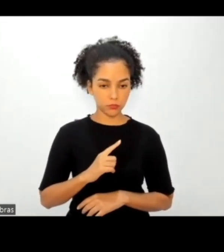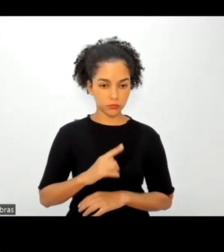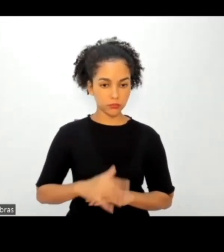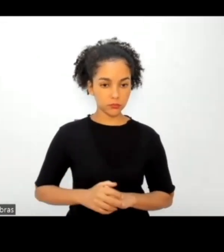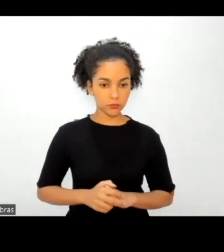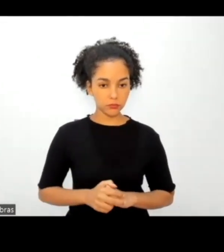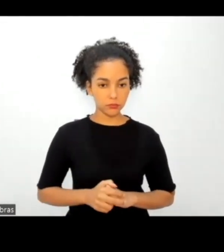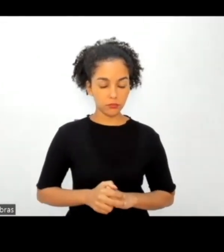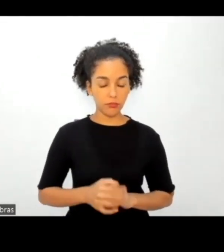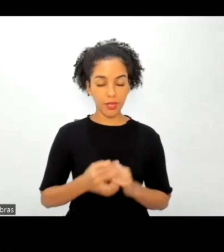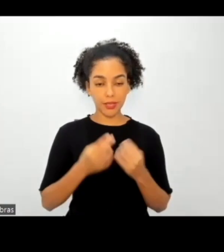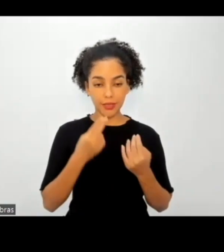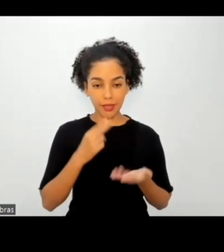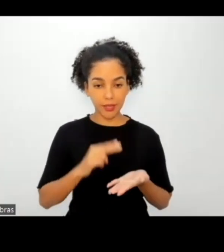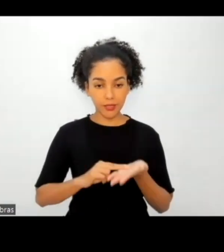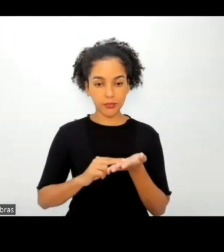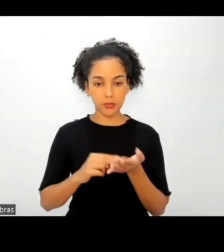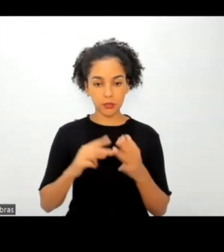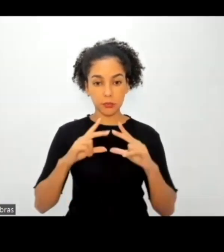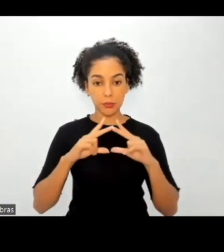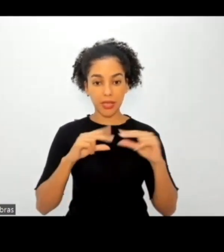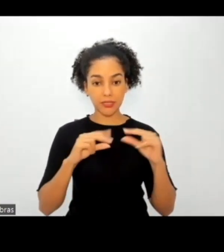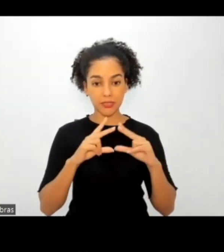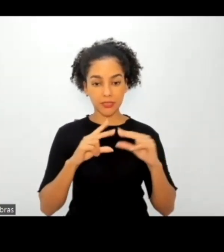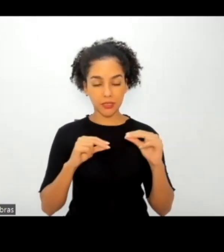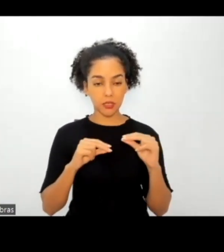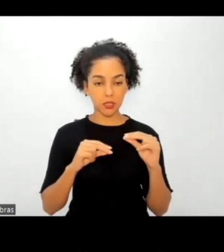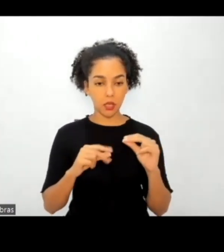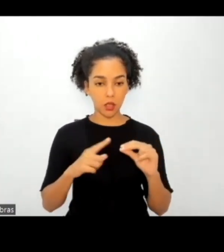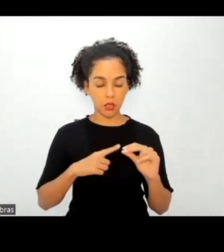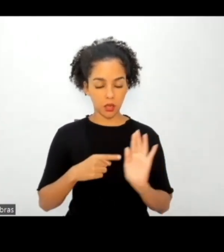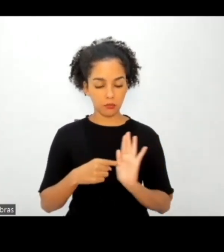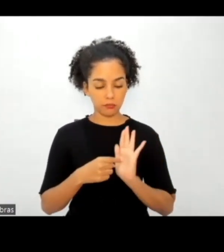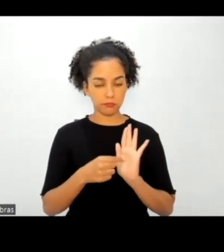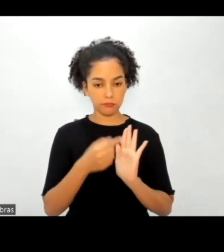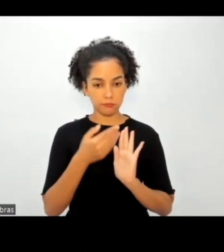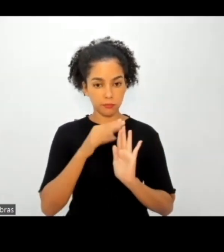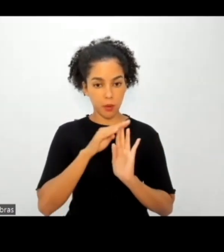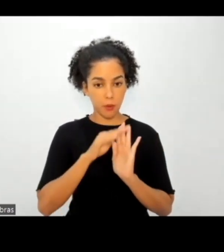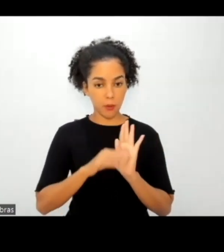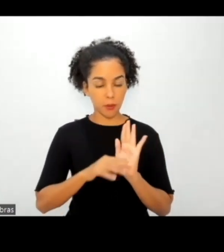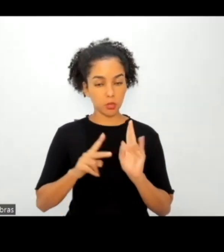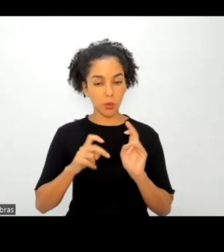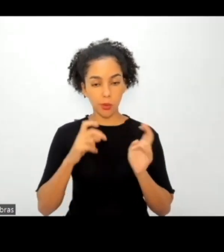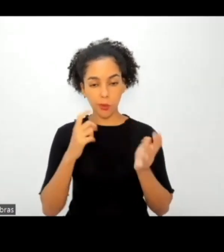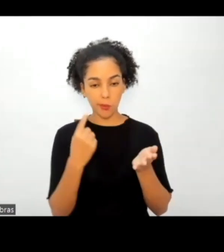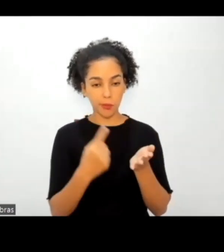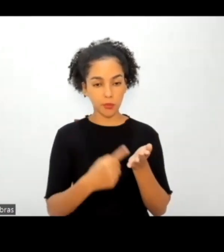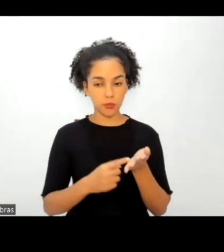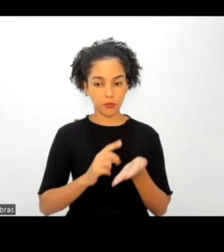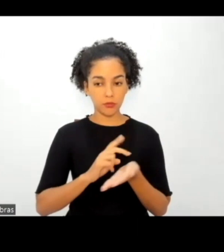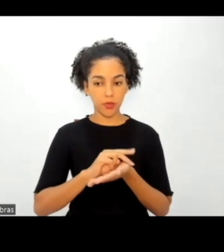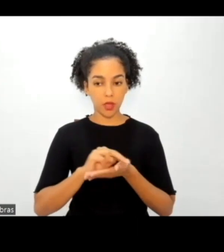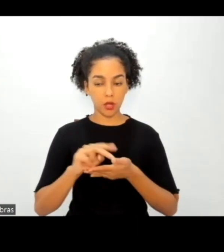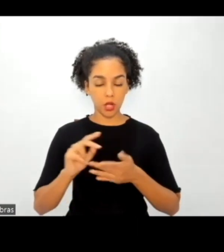na Carta de Brasília, a gente, assim, lá está expresso nosso compromisso com as diversas lutas, né?